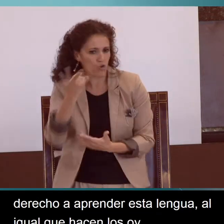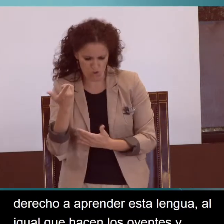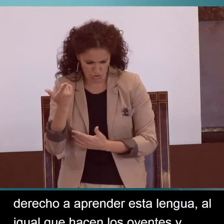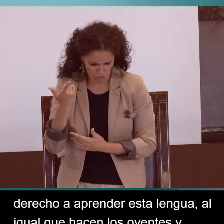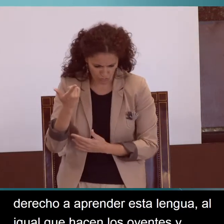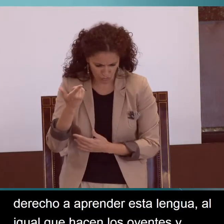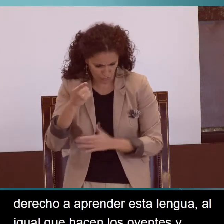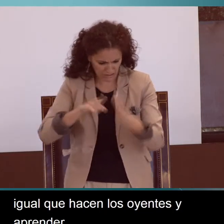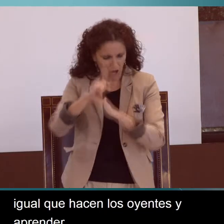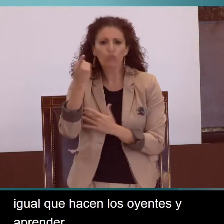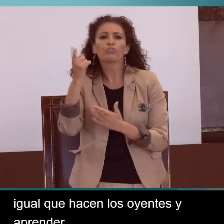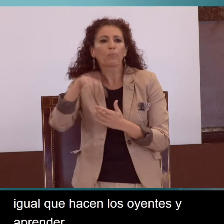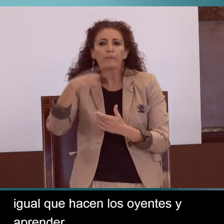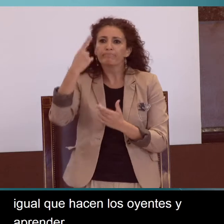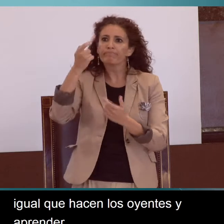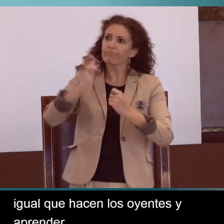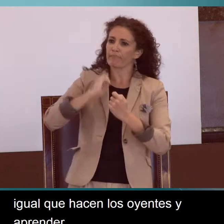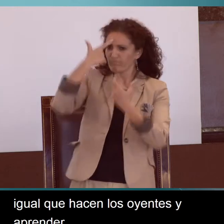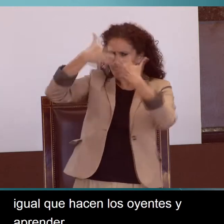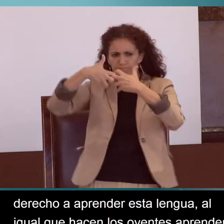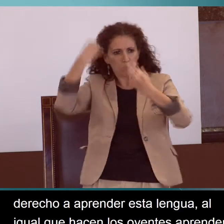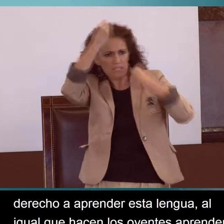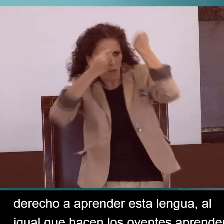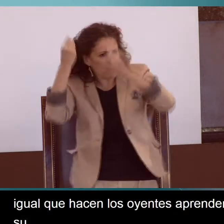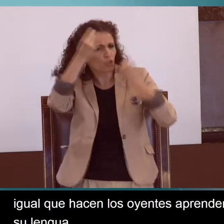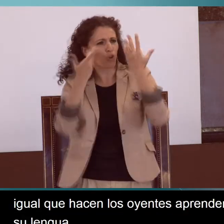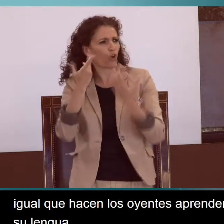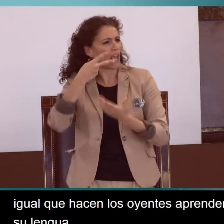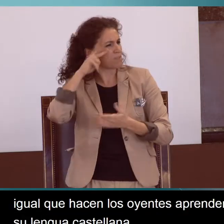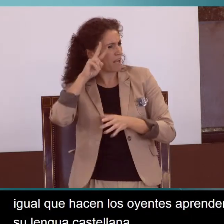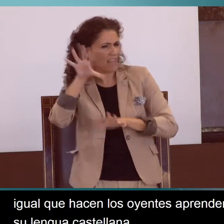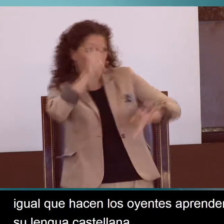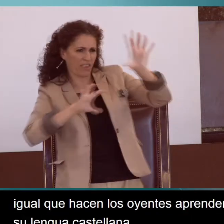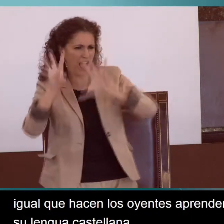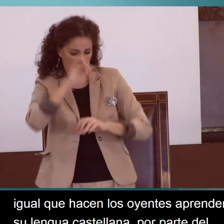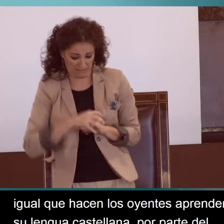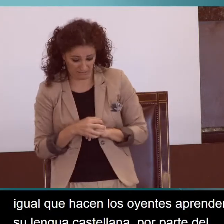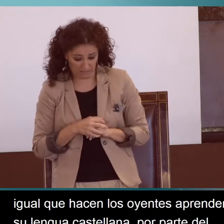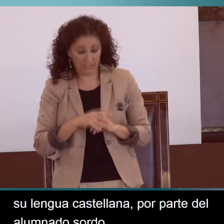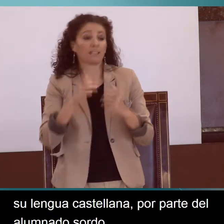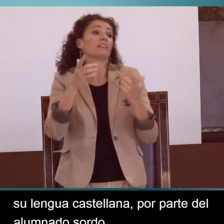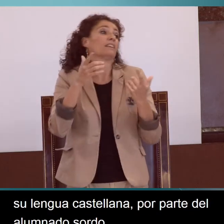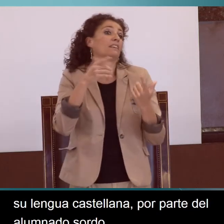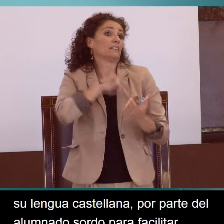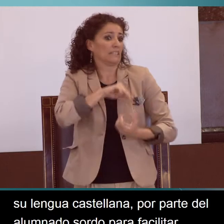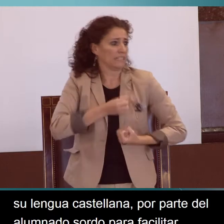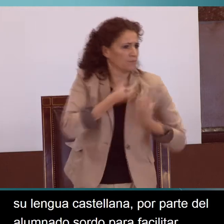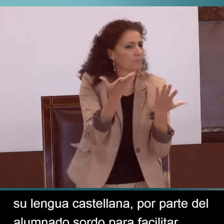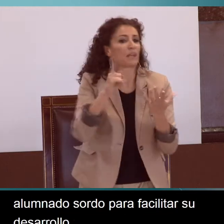sordo para facilitar su desarrollo, la posibilidad de producir y construir pensamiento, de entender y adquirir las